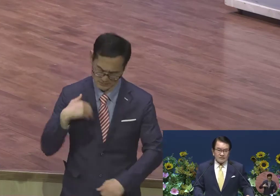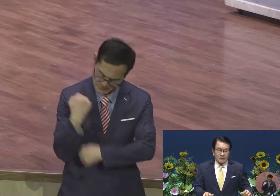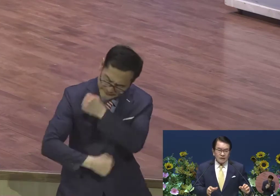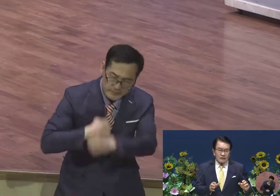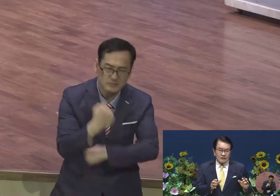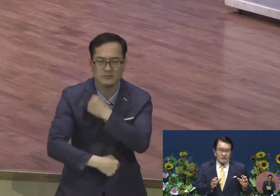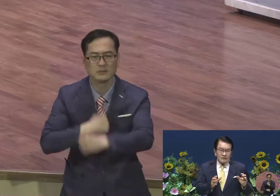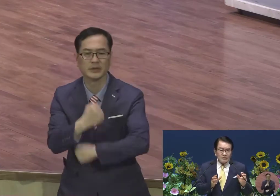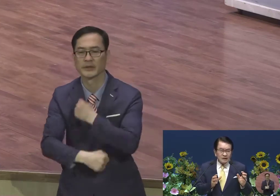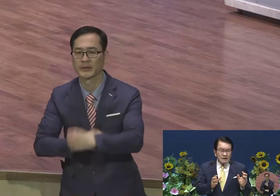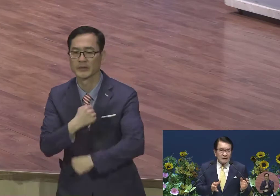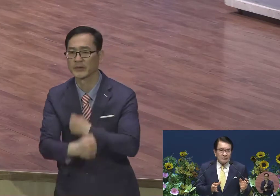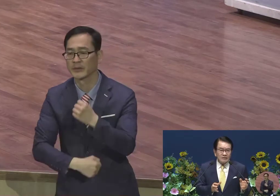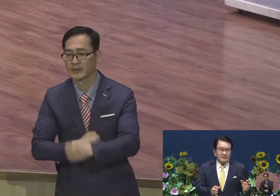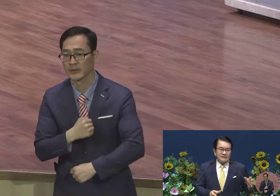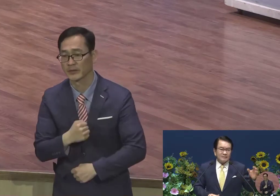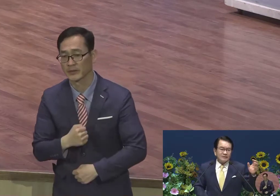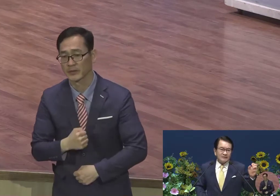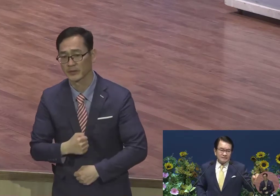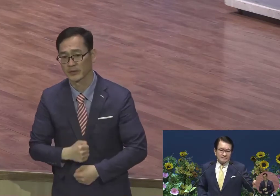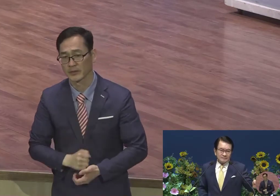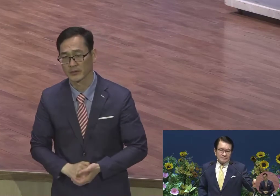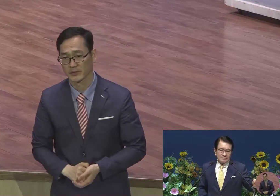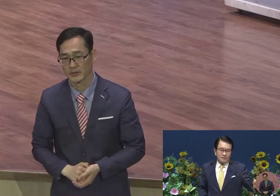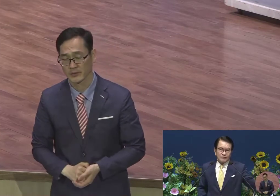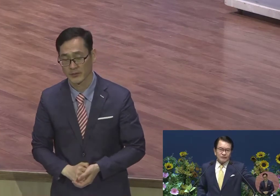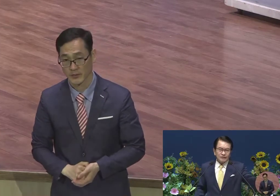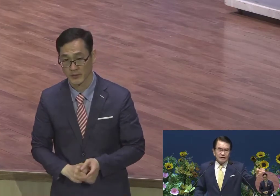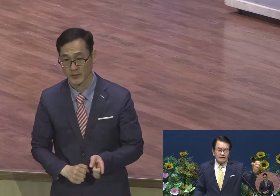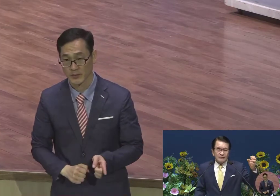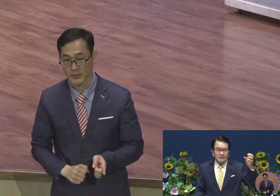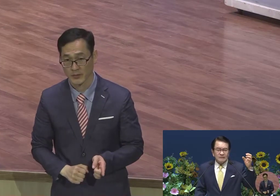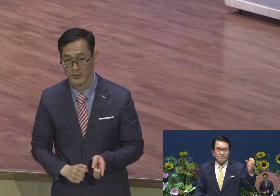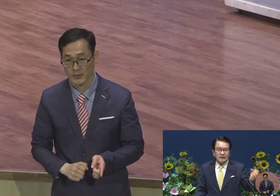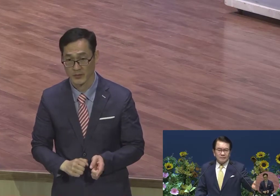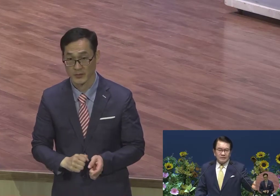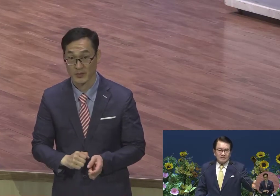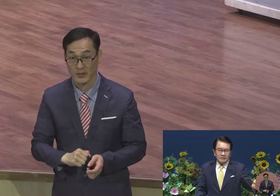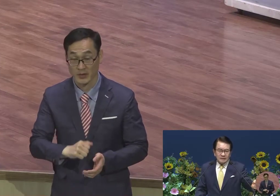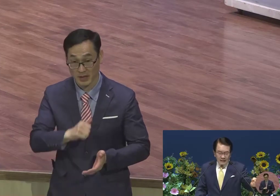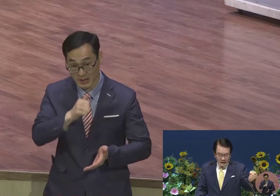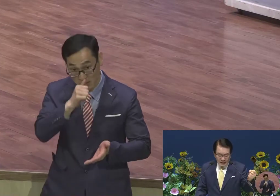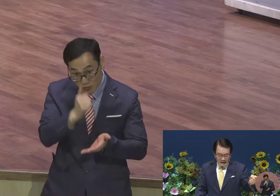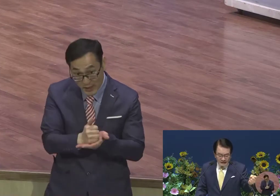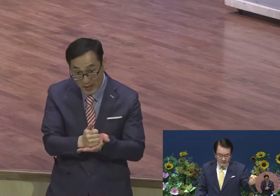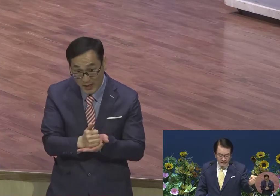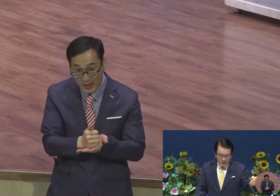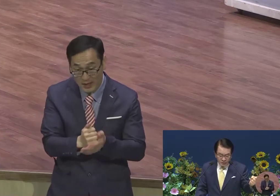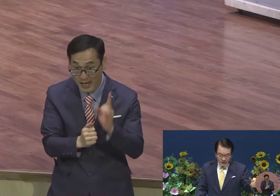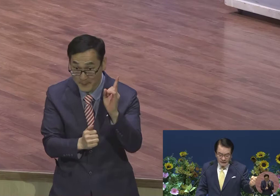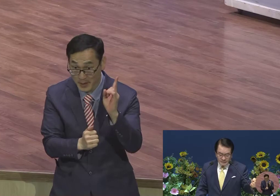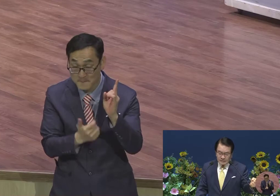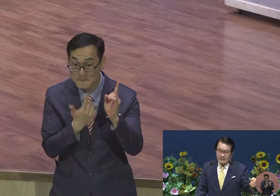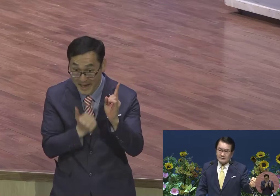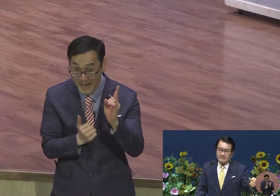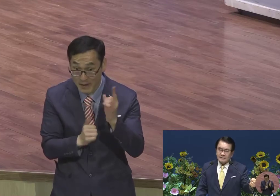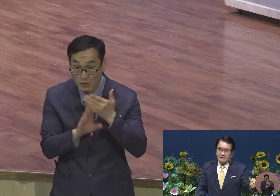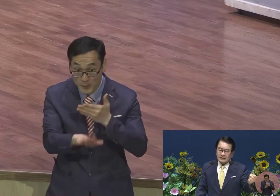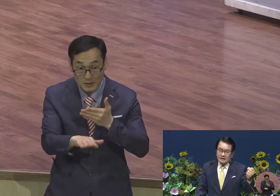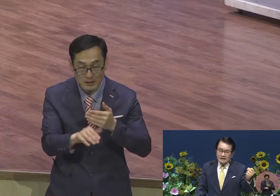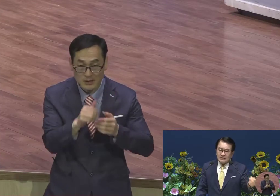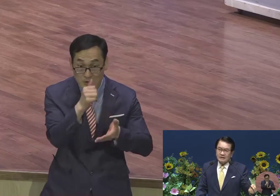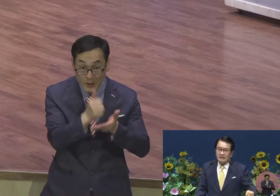죄를 지으면 어떻게 돼요? 잡혀요. 무슨 죄든지 하면 지으면 잡혀요. 딱 잡혀가 노예가 됩니다.